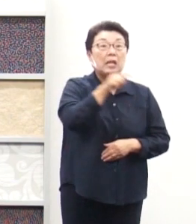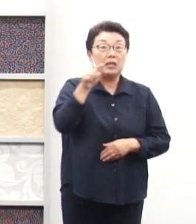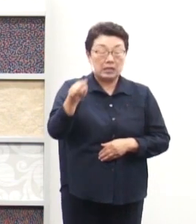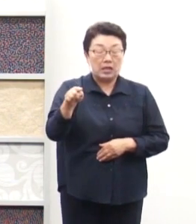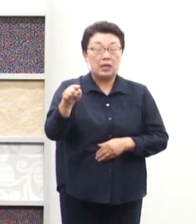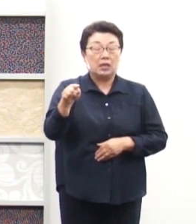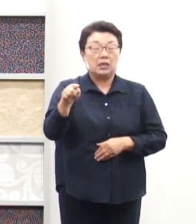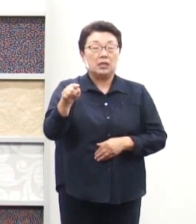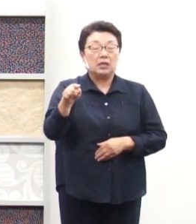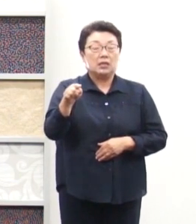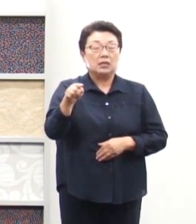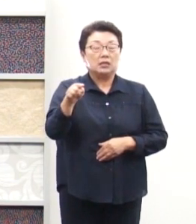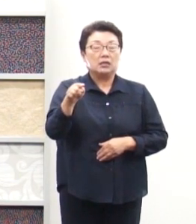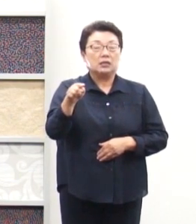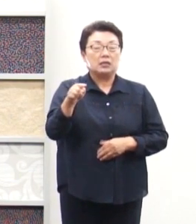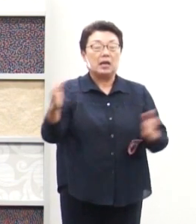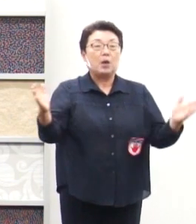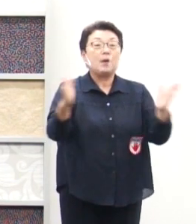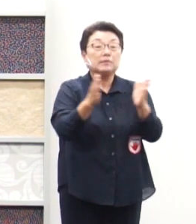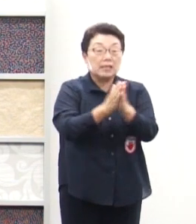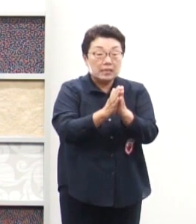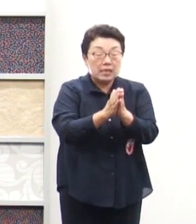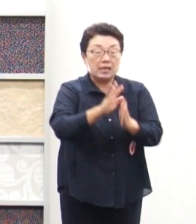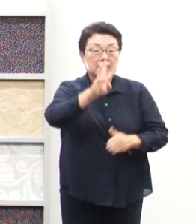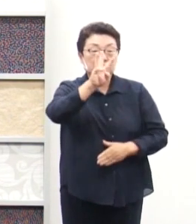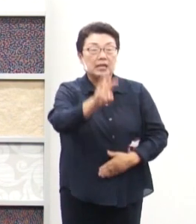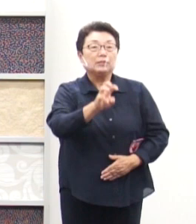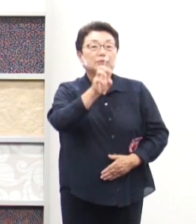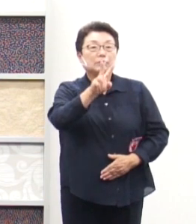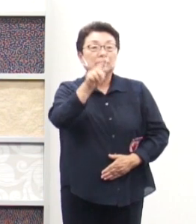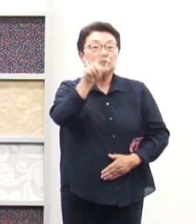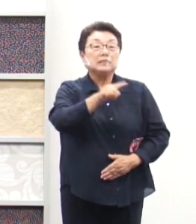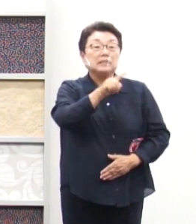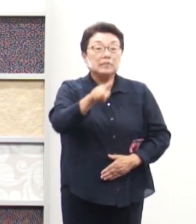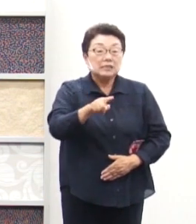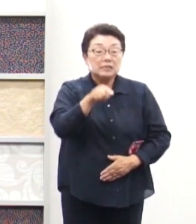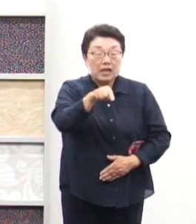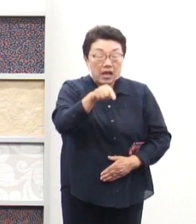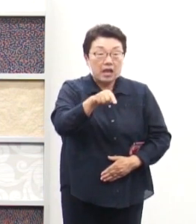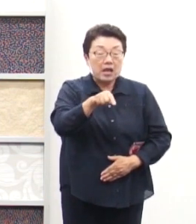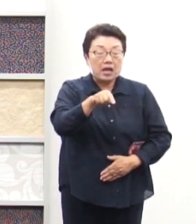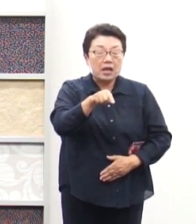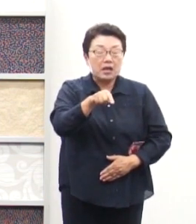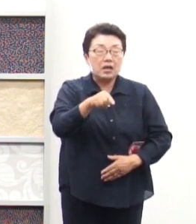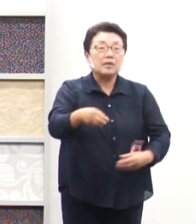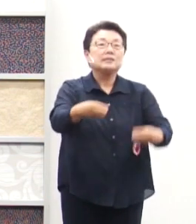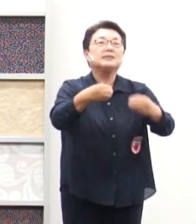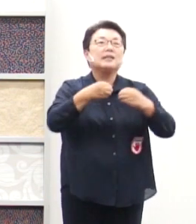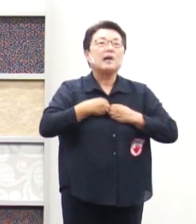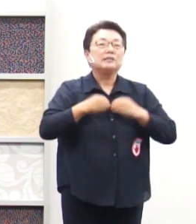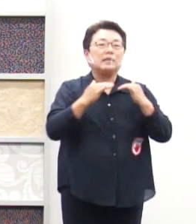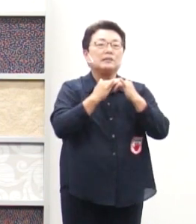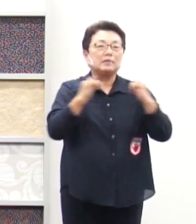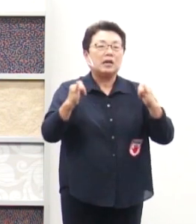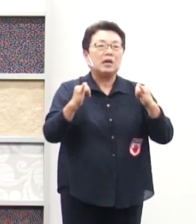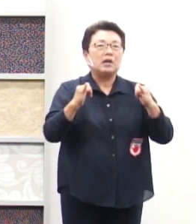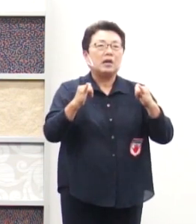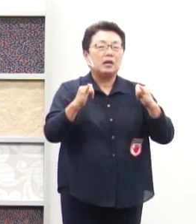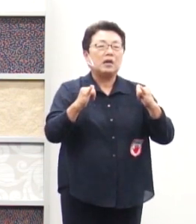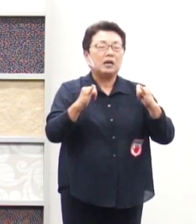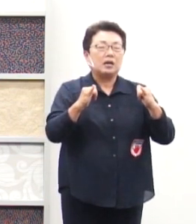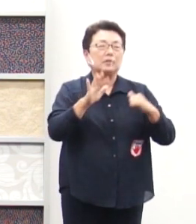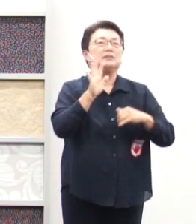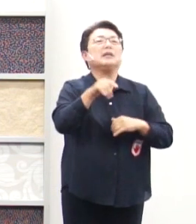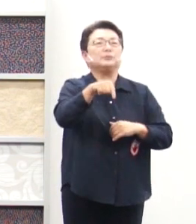ち合わせて32名が現時点で、感染をしていると確認を